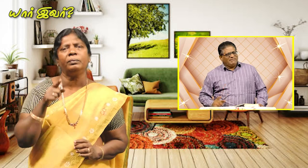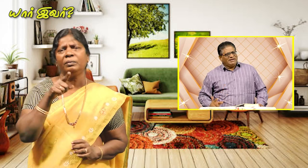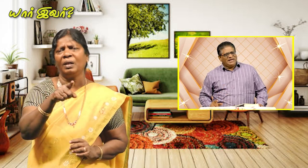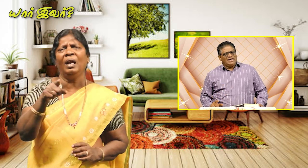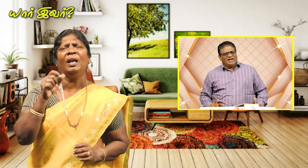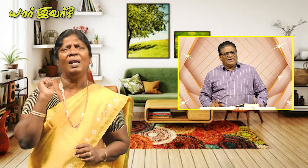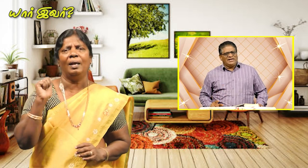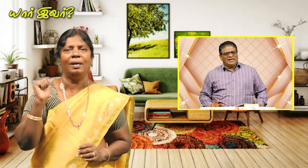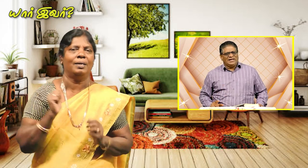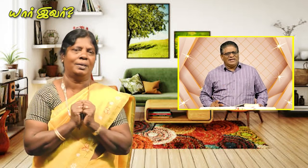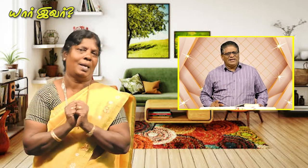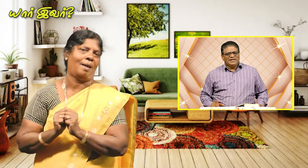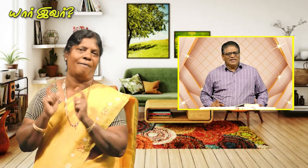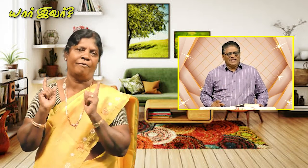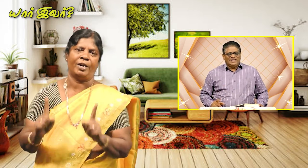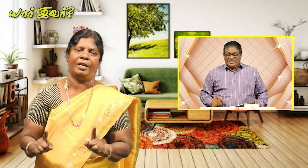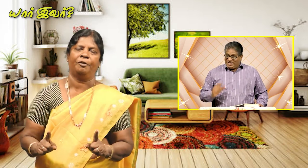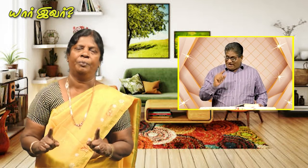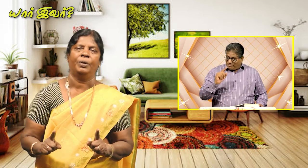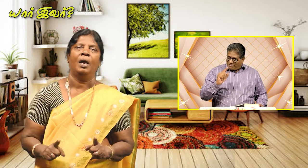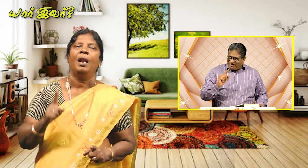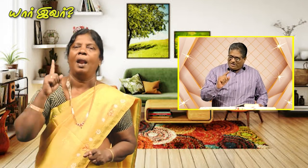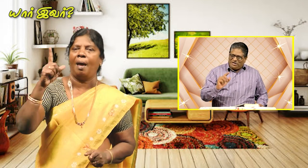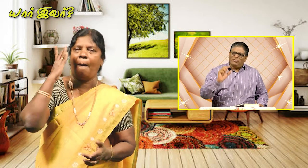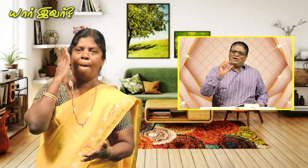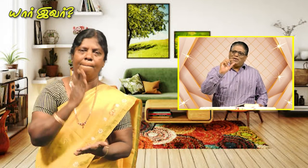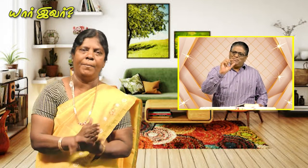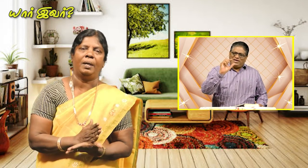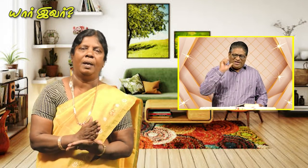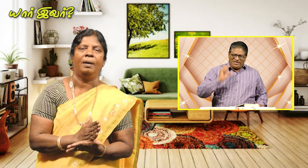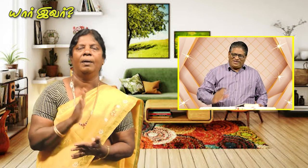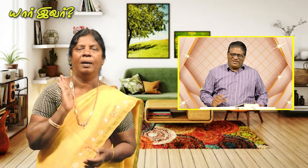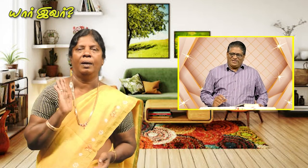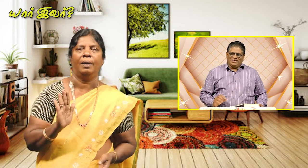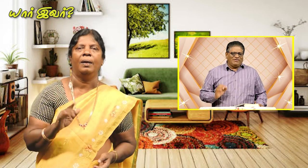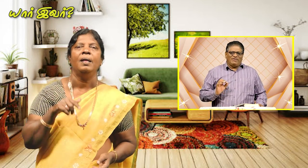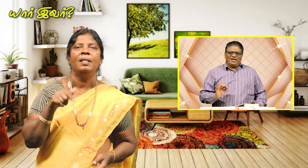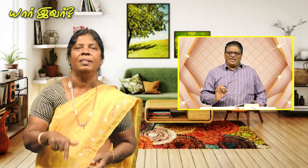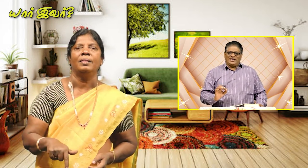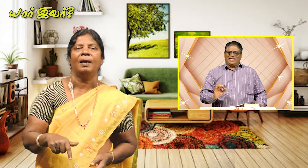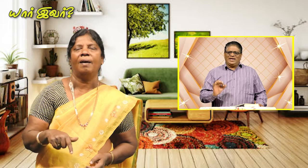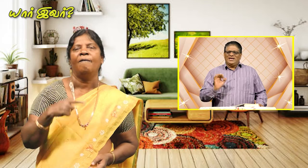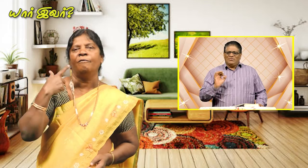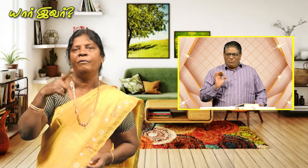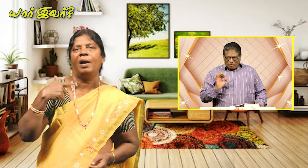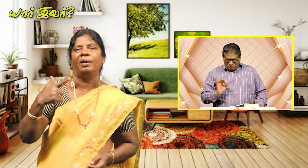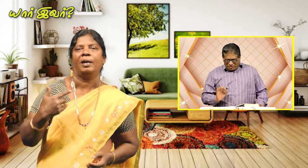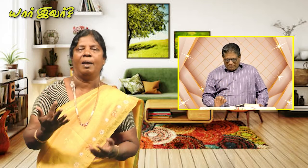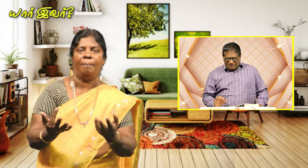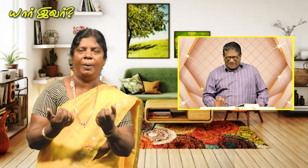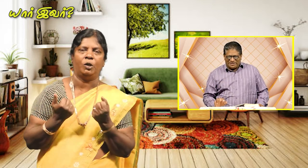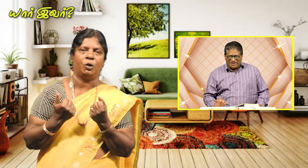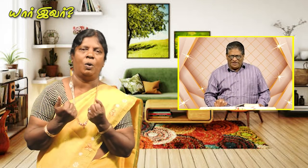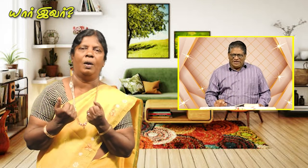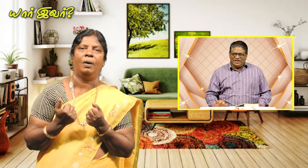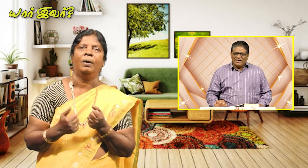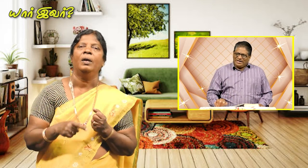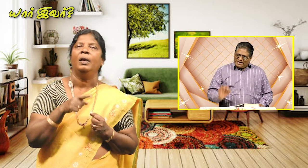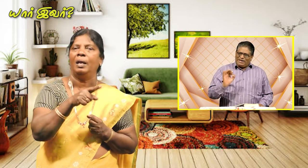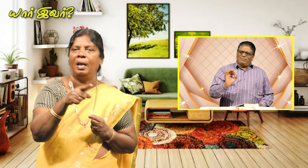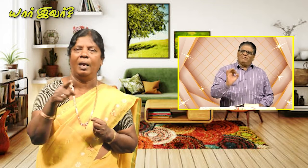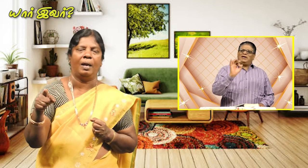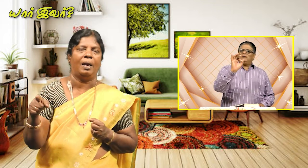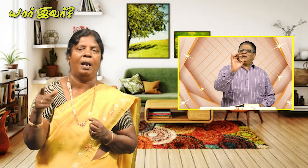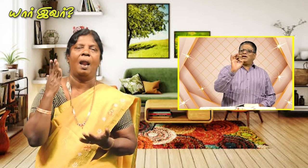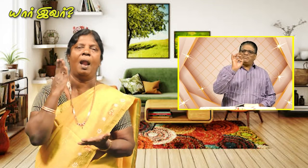நீங்க செய்ய வேண்டிய காரியம் என்ன? நீங்க நம்ப வேண்டிய ஒரு நம்பிக்கை இருக்கிறது. இந்த வாழ்க்கையை உங்களுக்குள்ள பெறுறதுக்கு